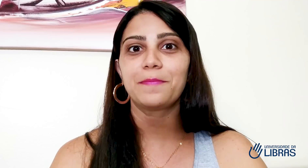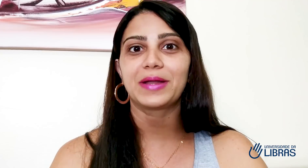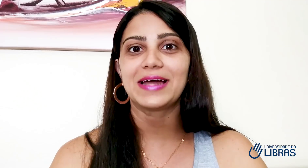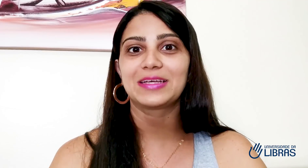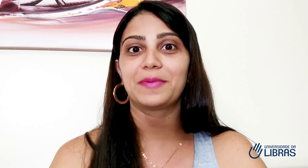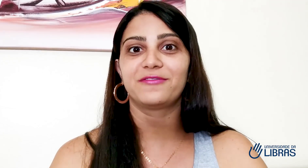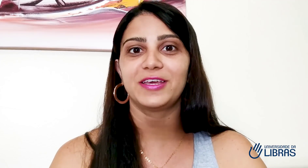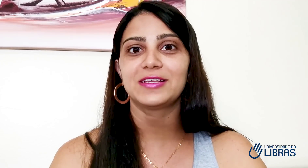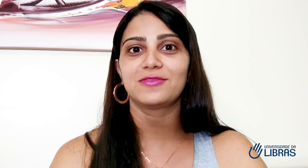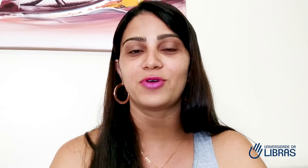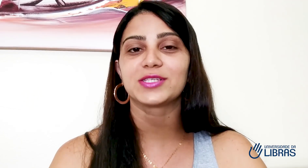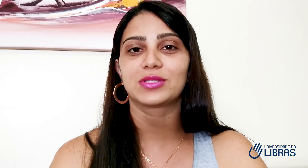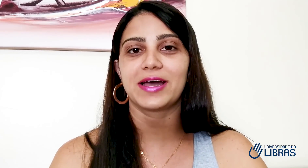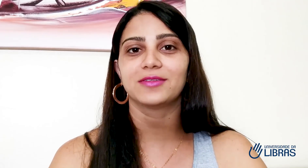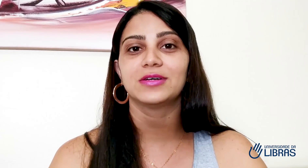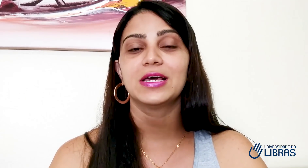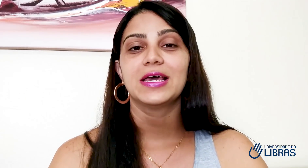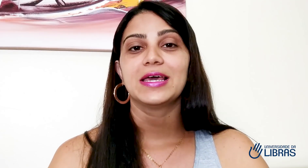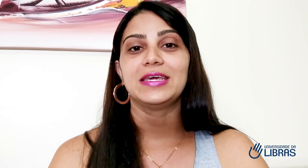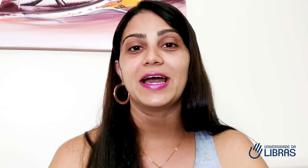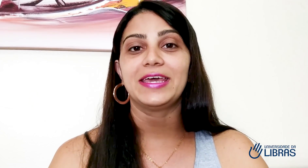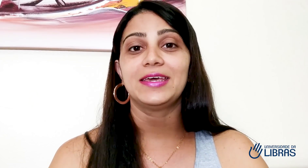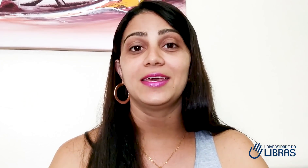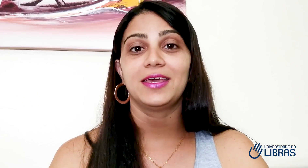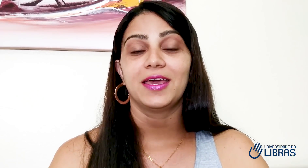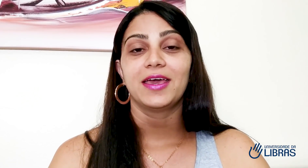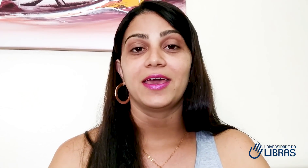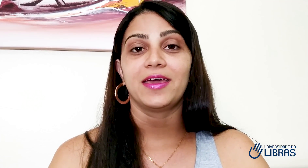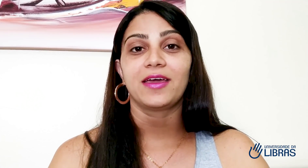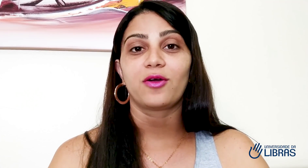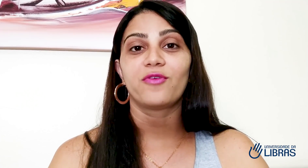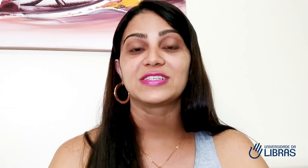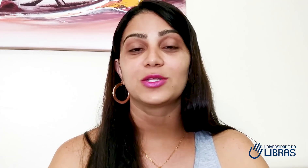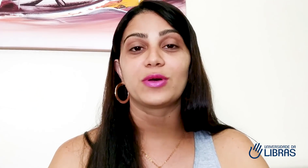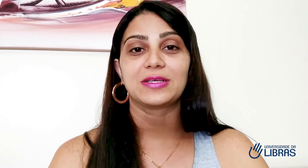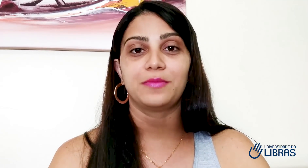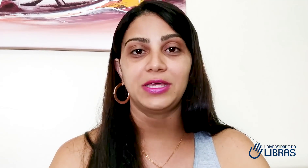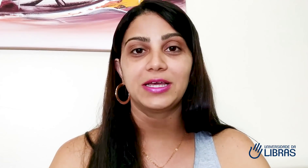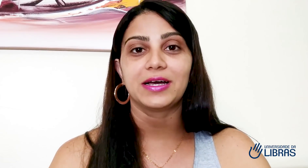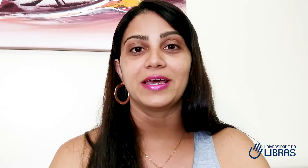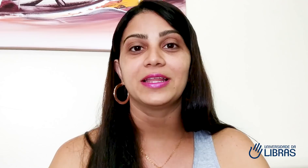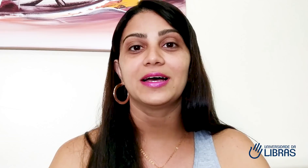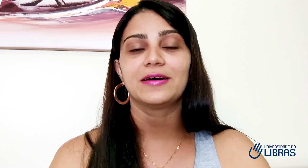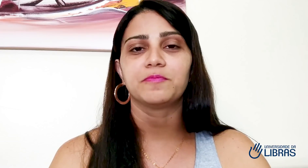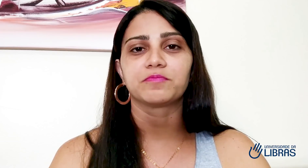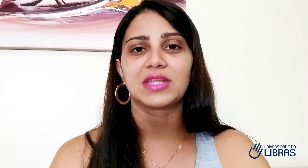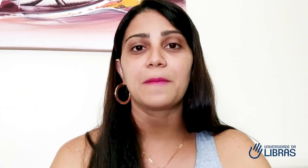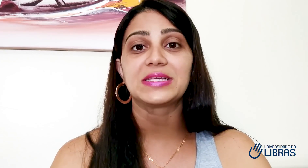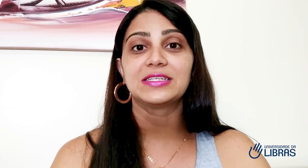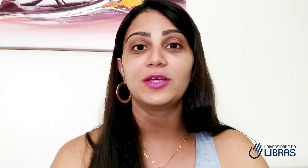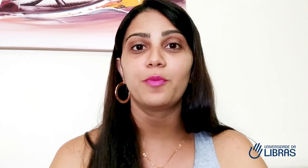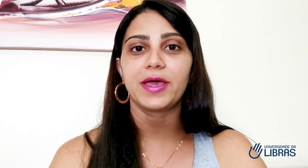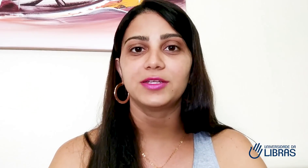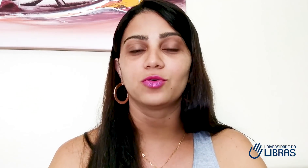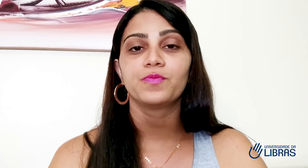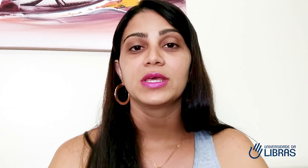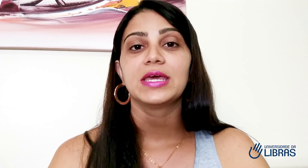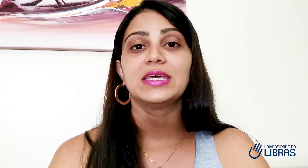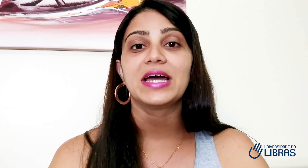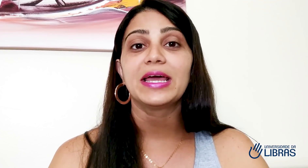em prática para ver o resultado. E aí, conversando com essa amiga, ela estava precisando ir ao médico. E aí